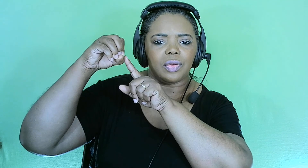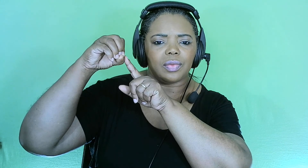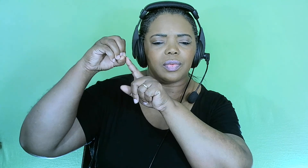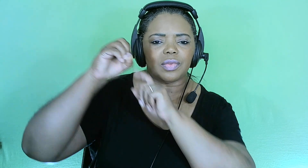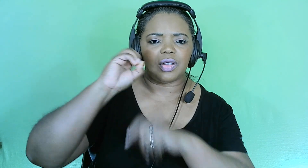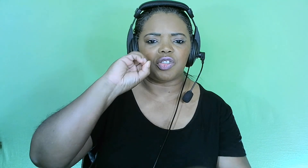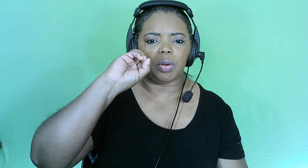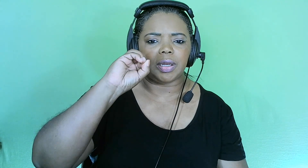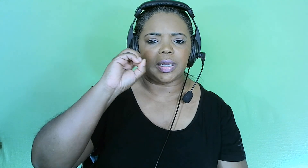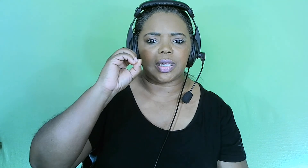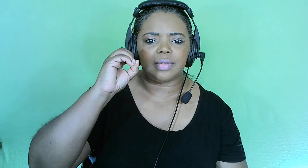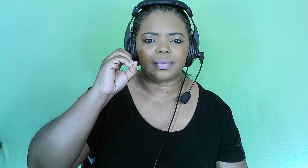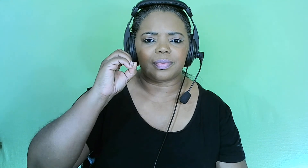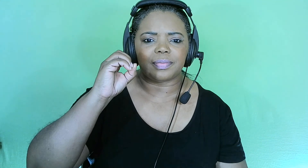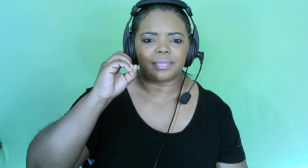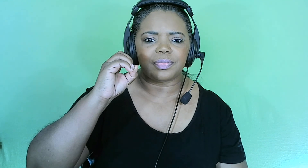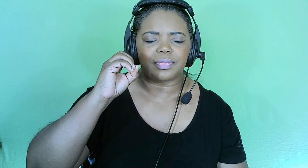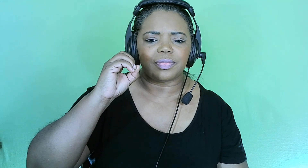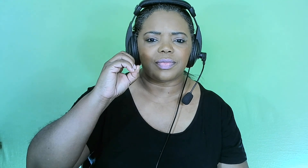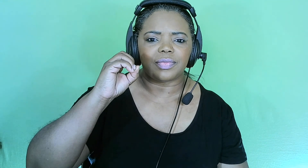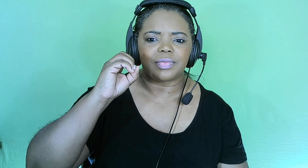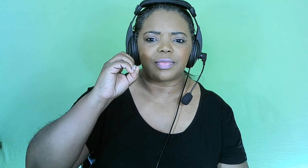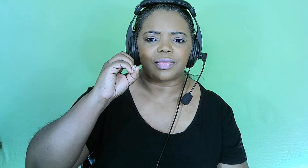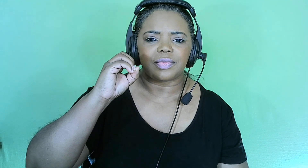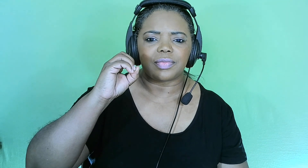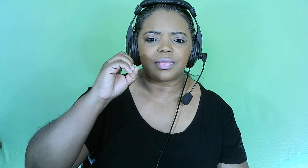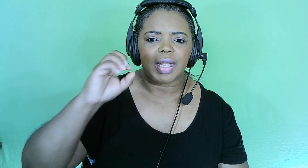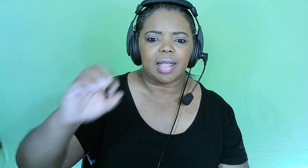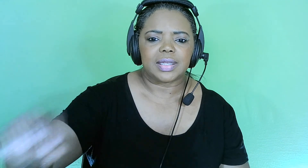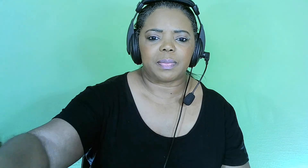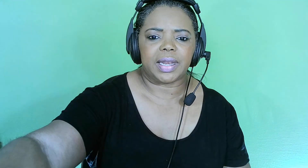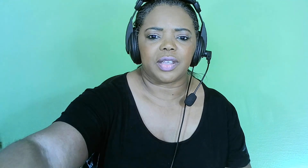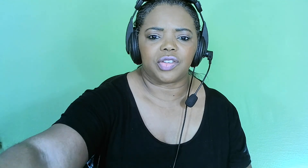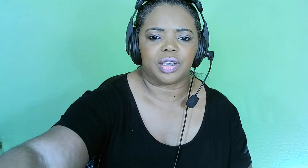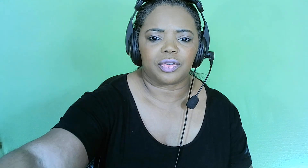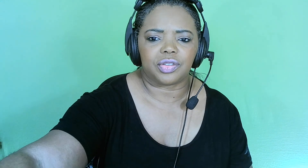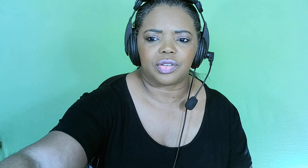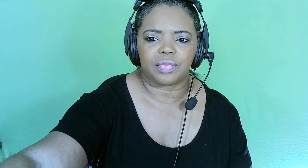de bolinha. Espera aí, gente.